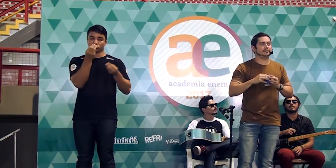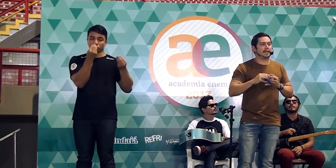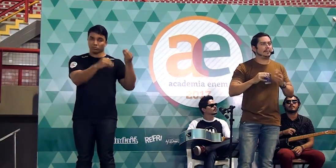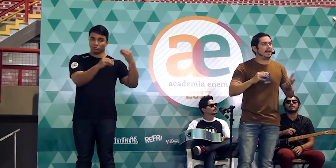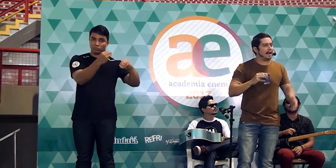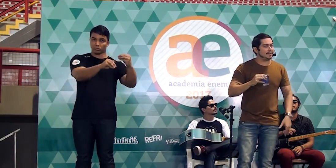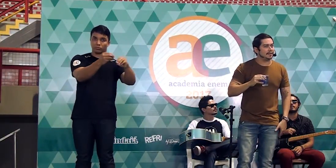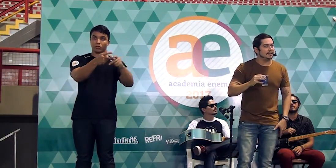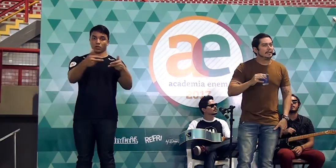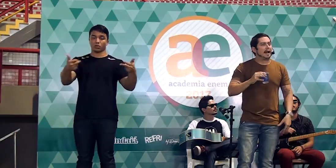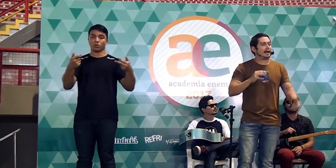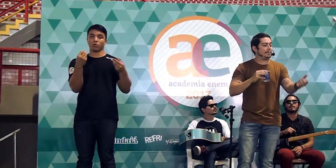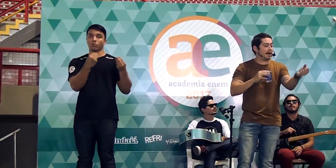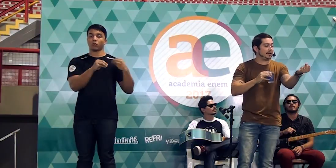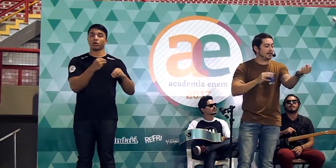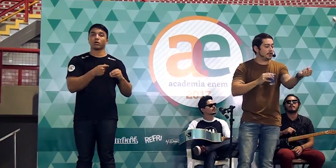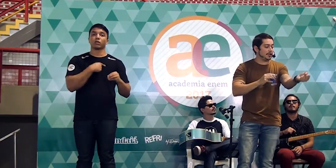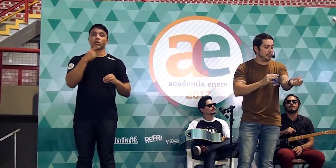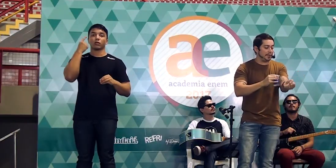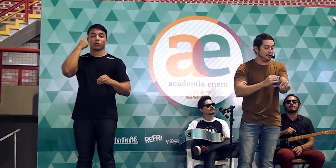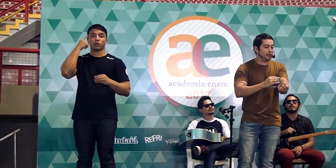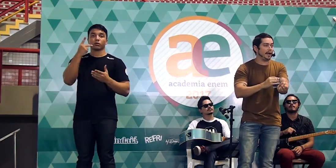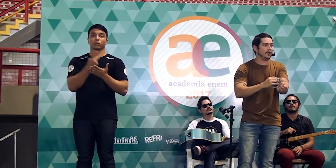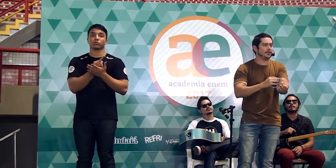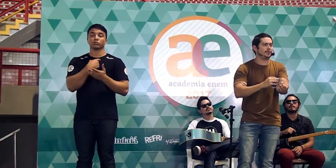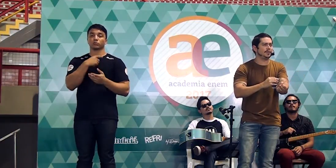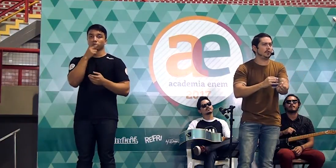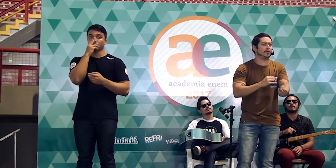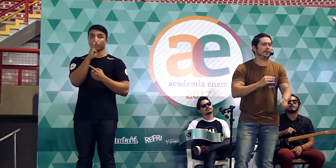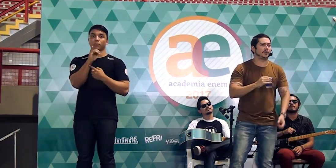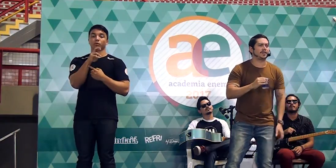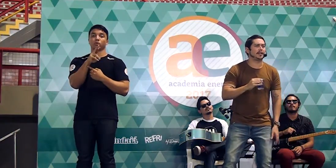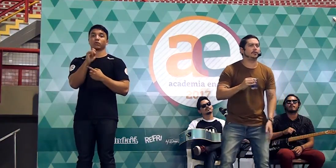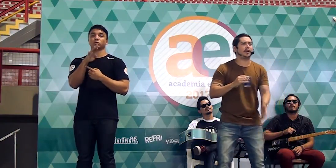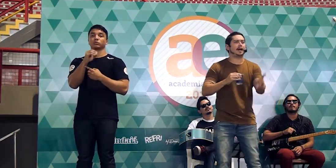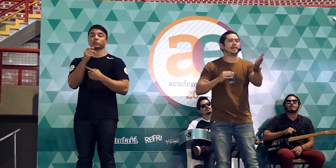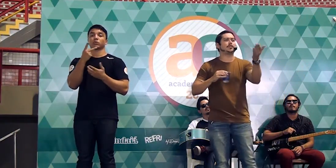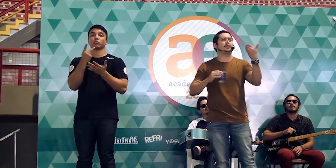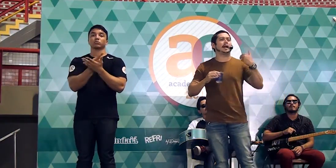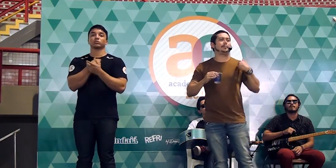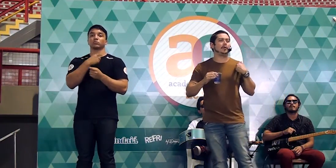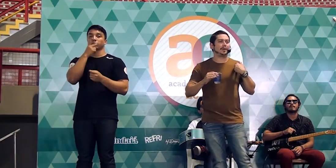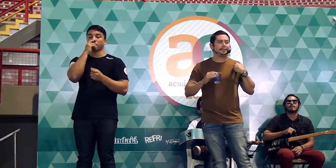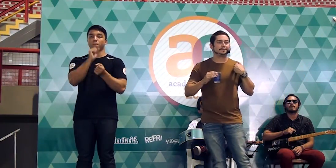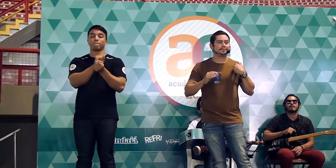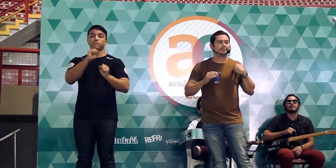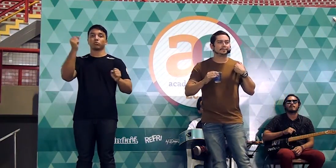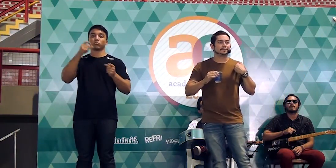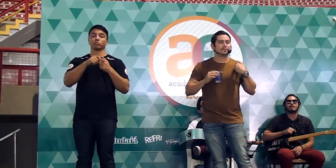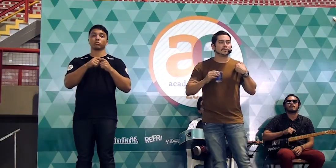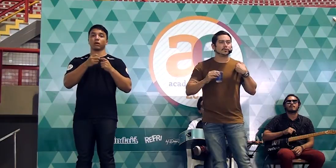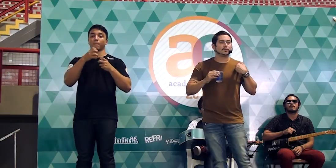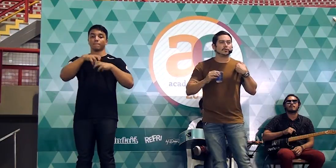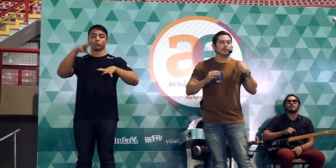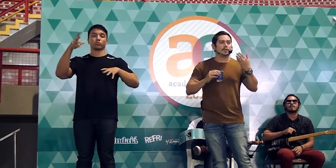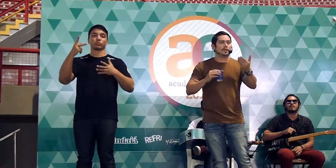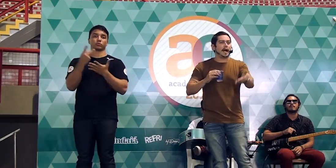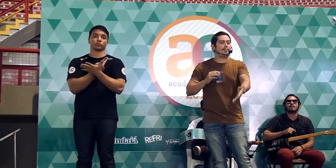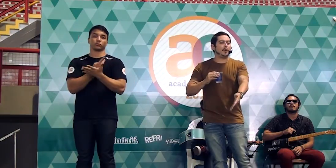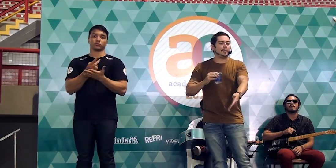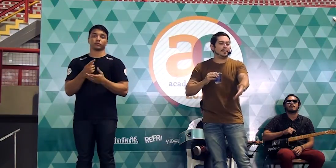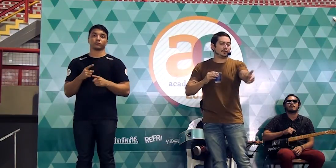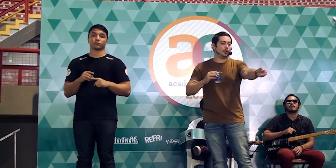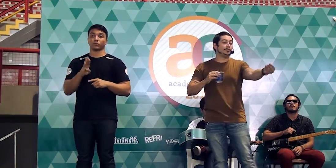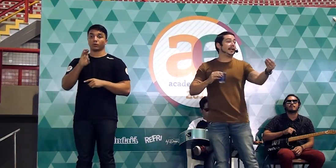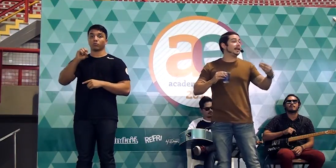essa ameaça acabaram enganchando o pino do relógio e, quando foram sair do carro, acionaram a bomba.